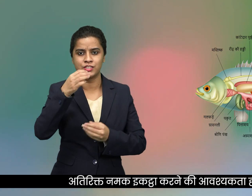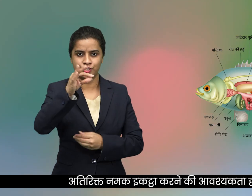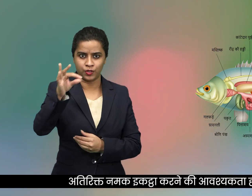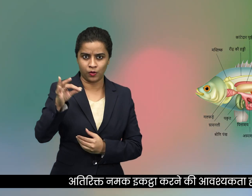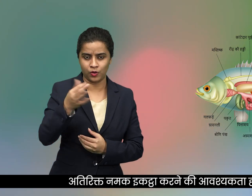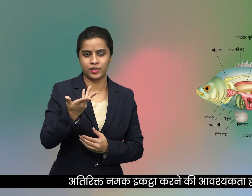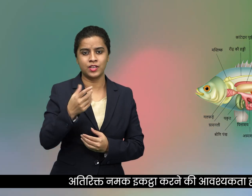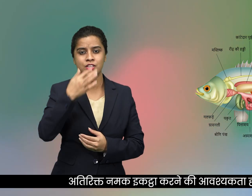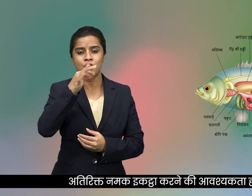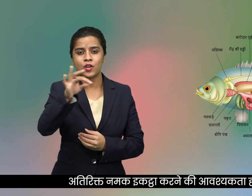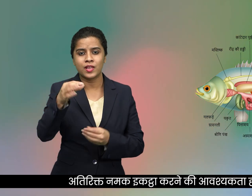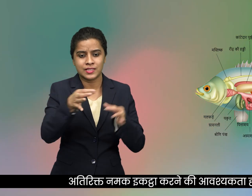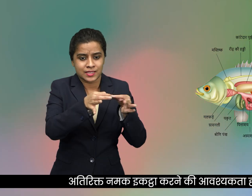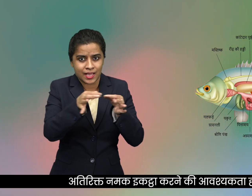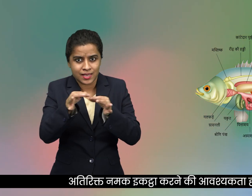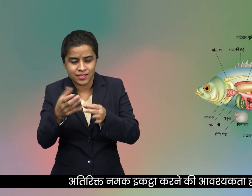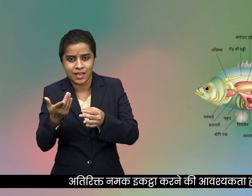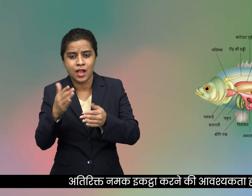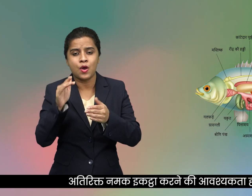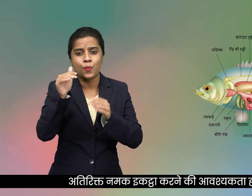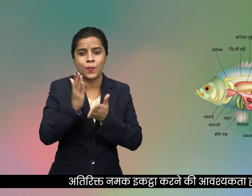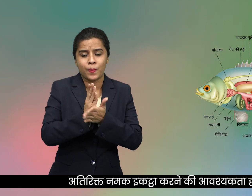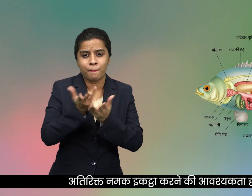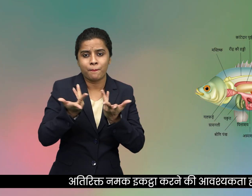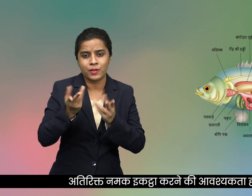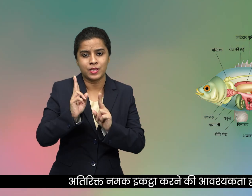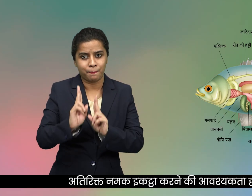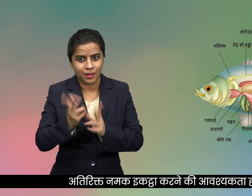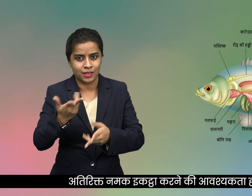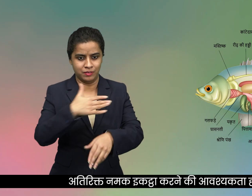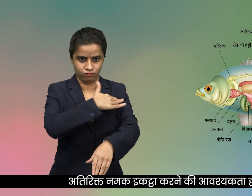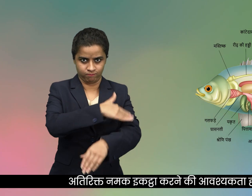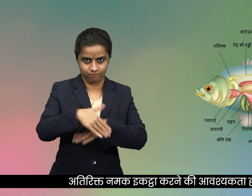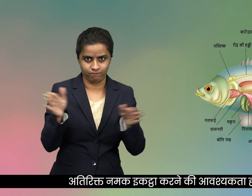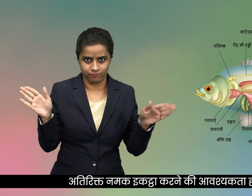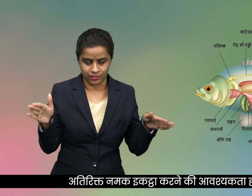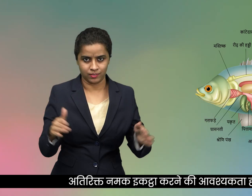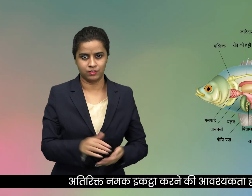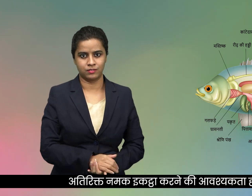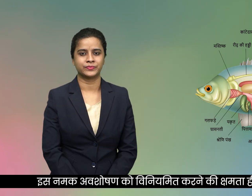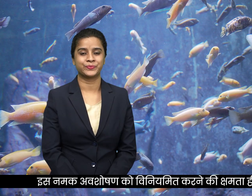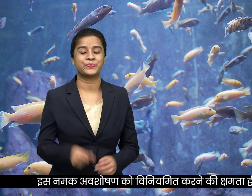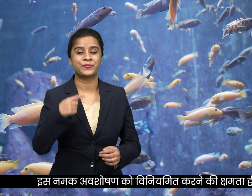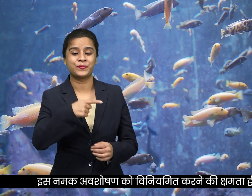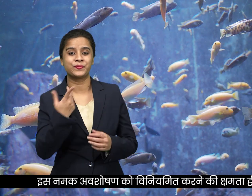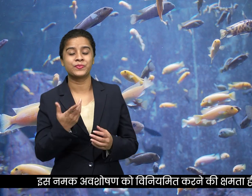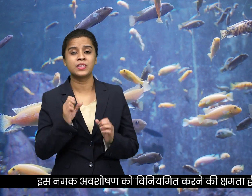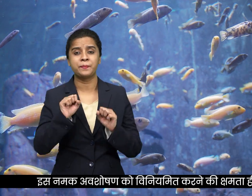अतिरिक्त नमक इकट्ठा करने की आवश्यकता होती है। इस नमक अवशोषण